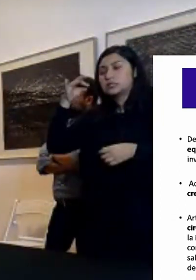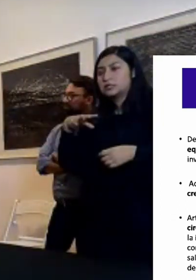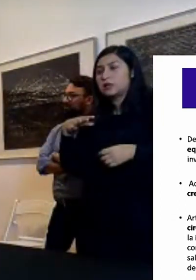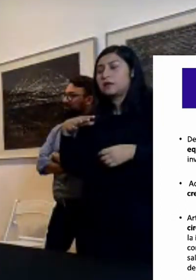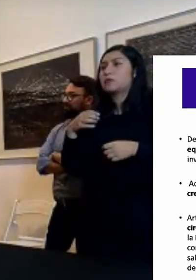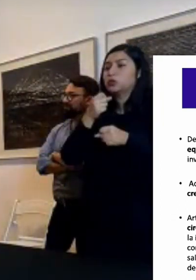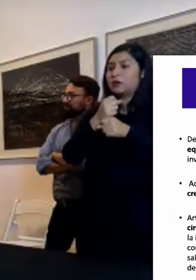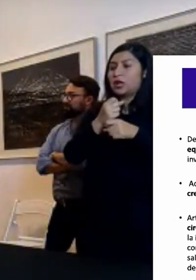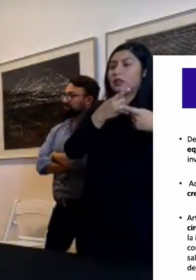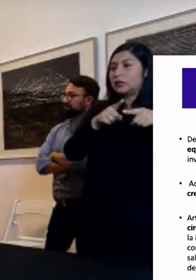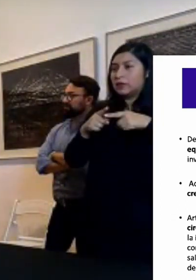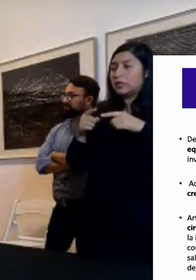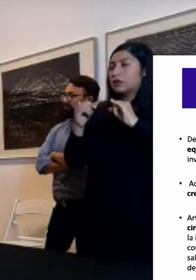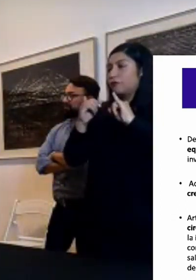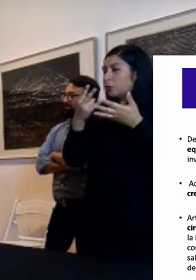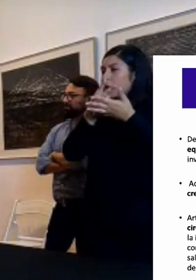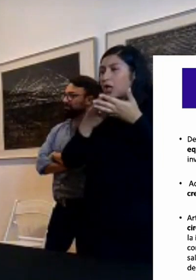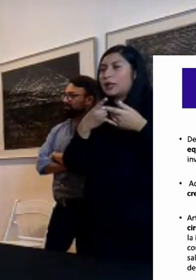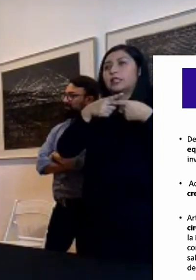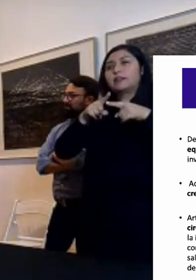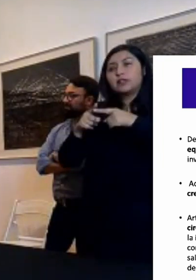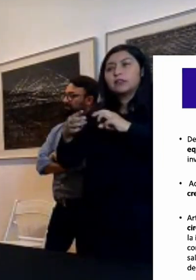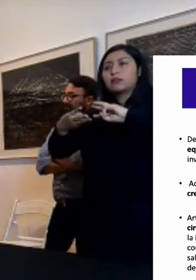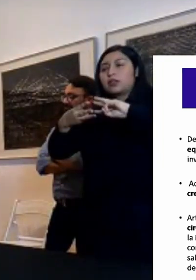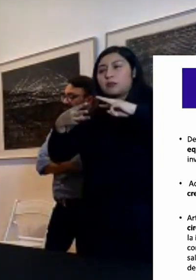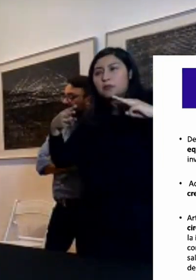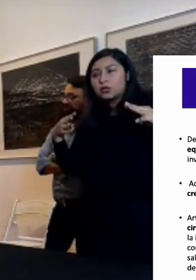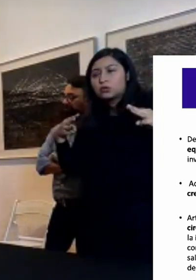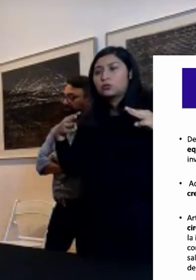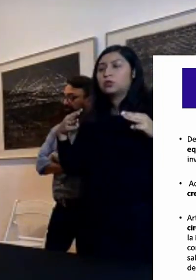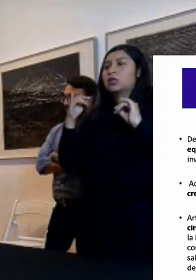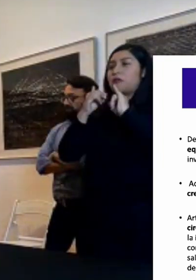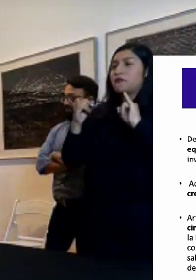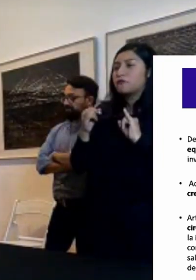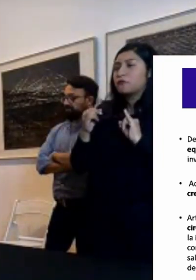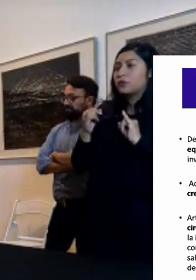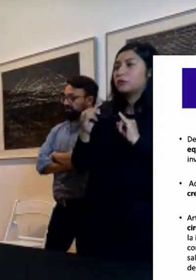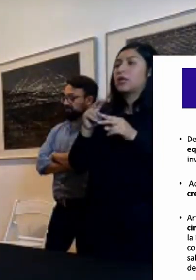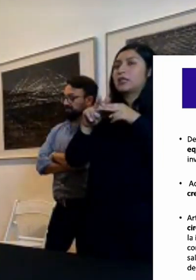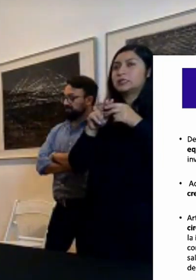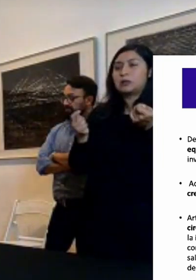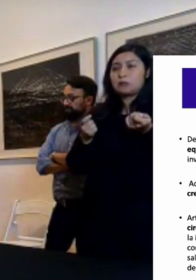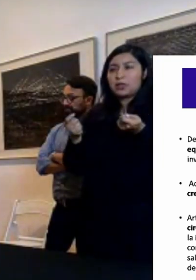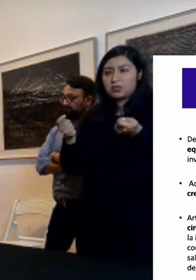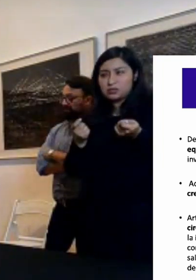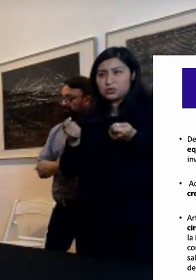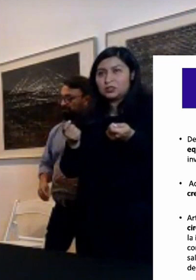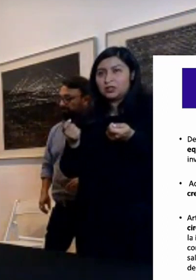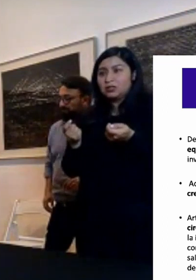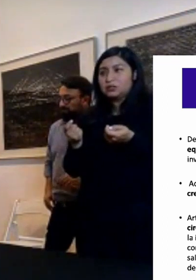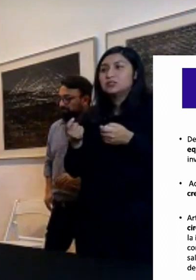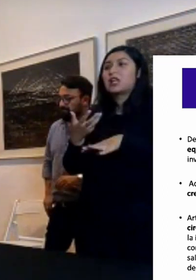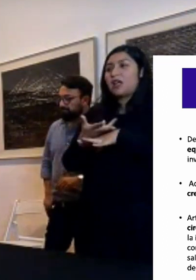arte, digamos, por ende tienen distintos métodos, formas y estilos, digamos, de realizar la mediación, por ende era un desafío